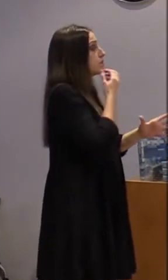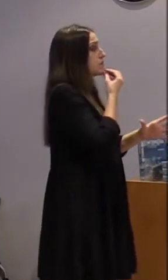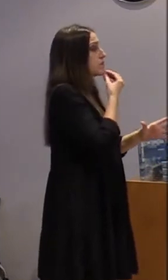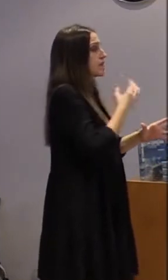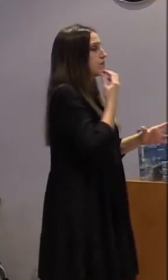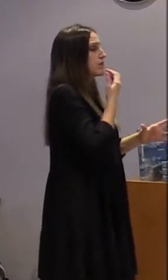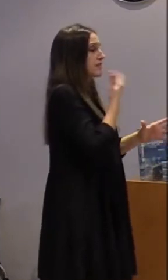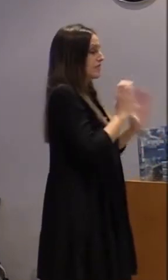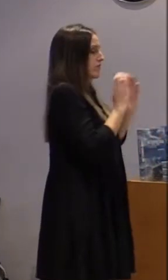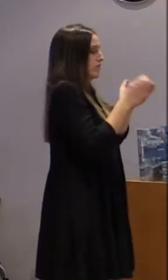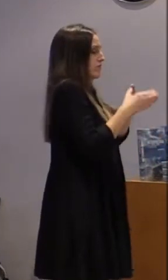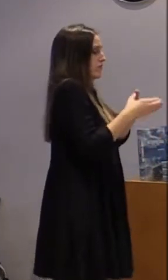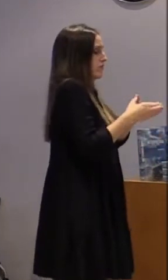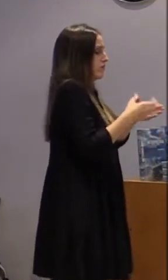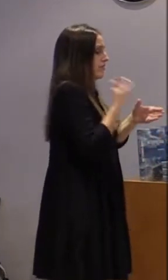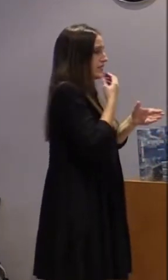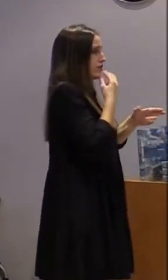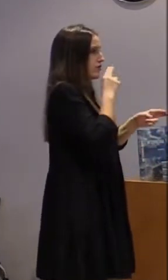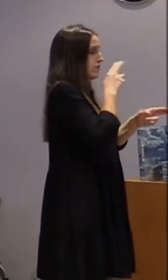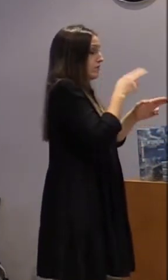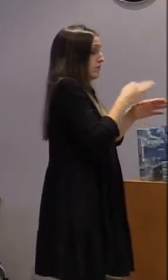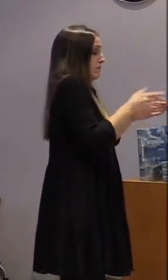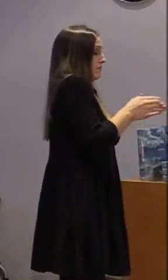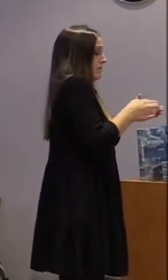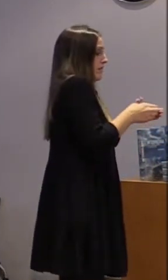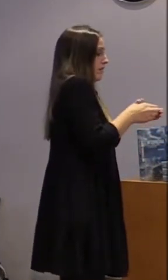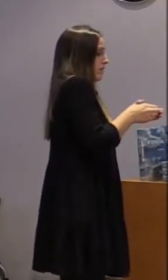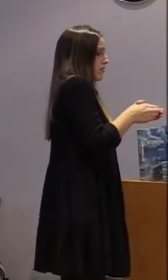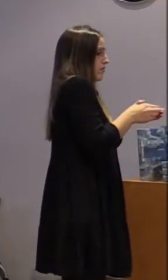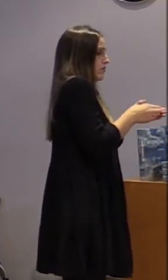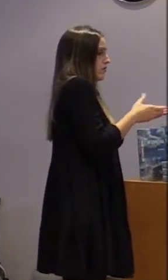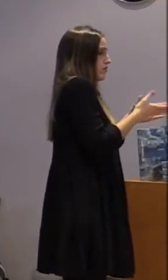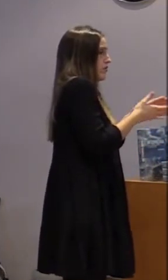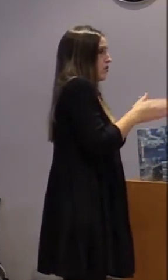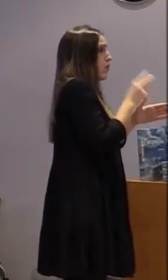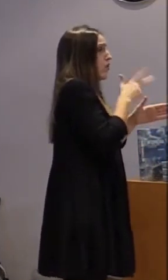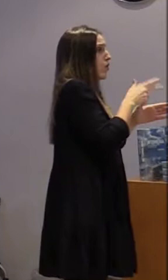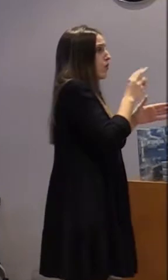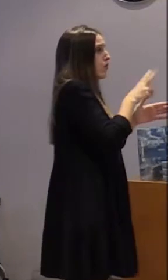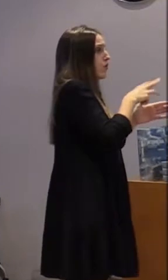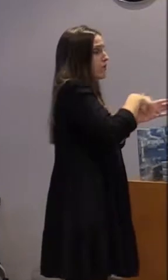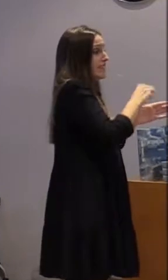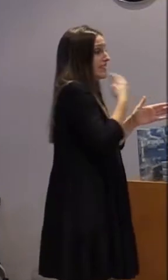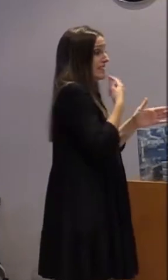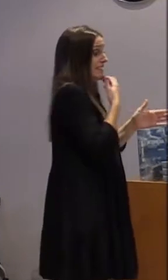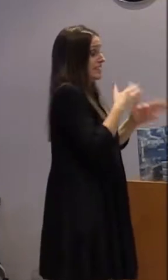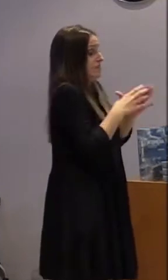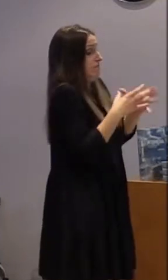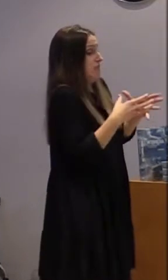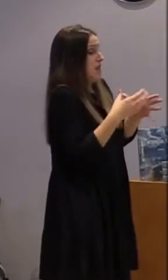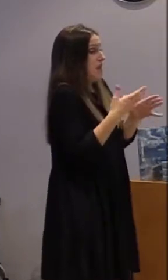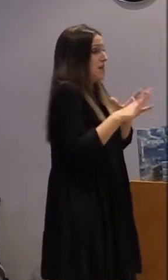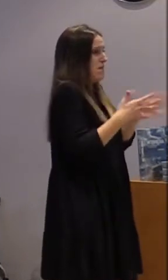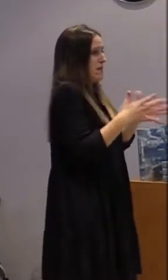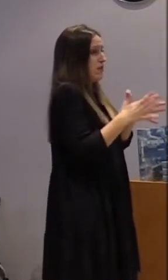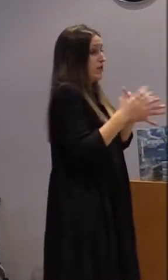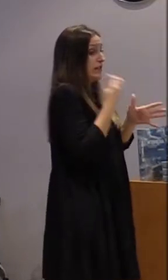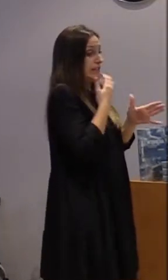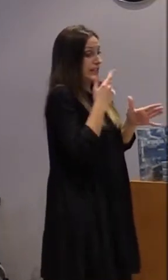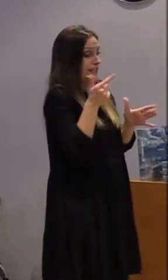pequeños, son humilis. Si crecen un poquito más, son mediocris. Y si ya alcanzan un tamaño como